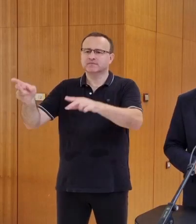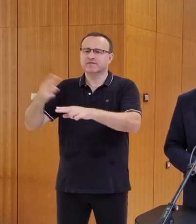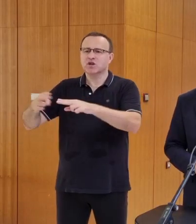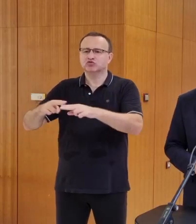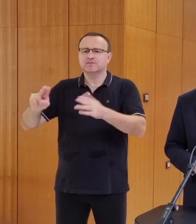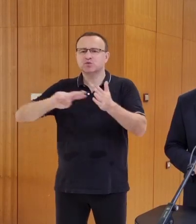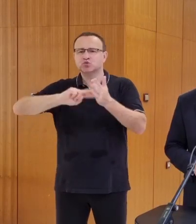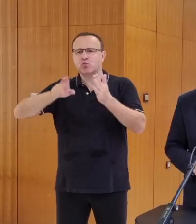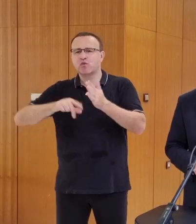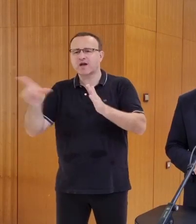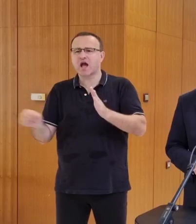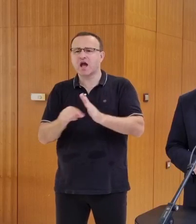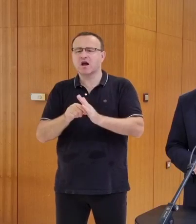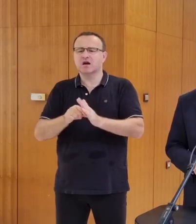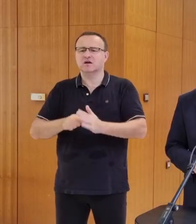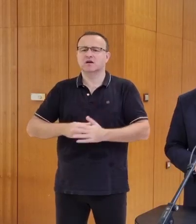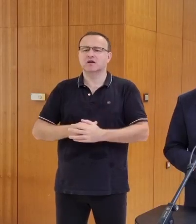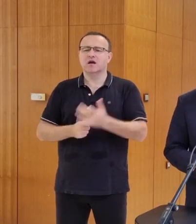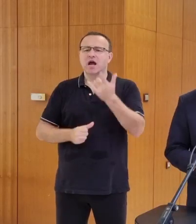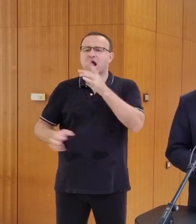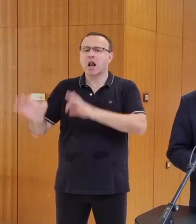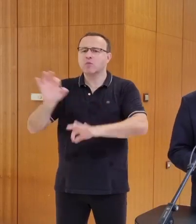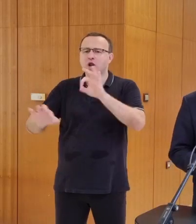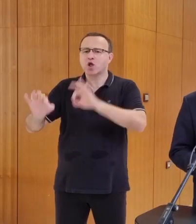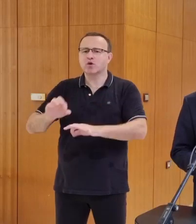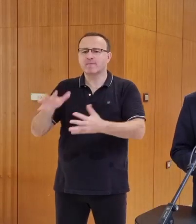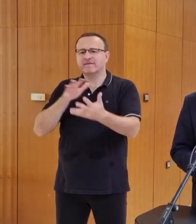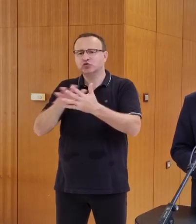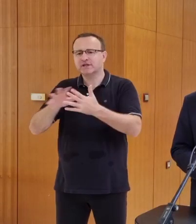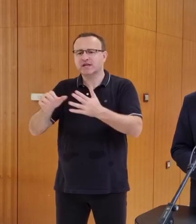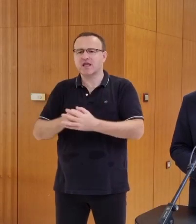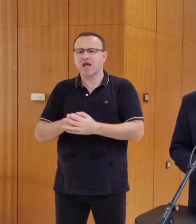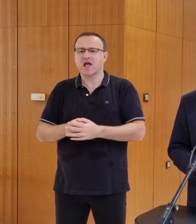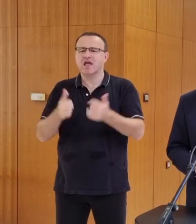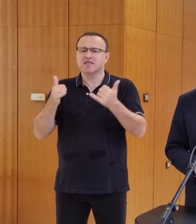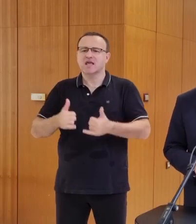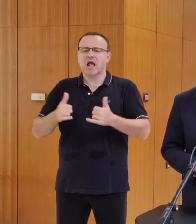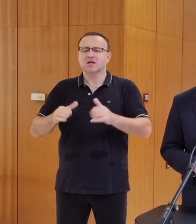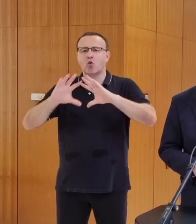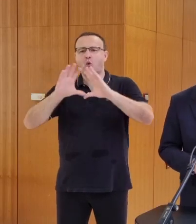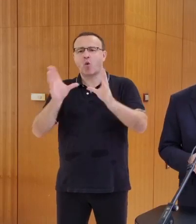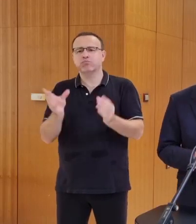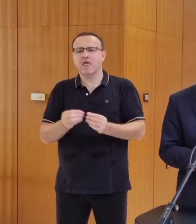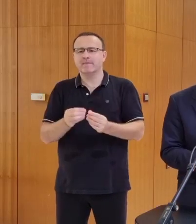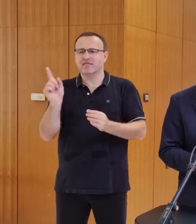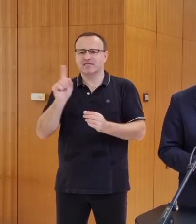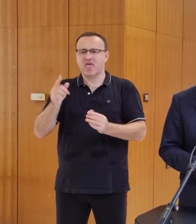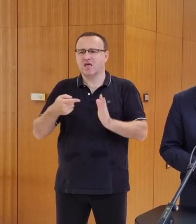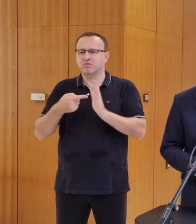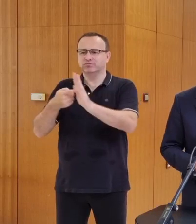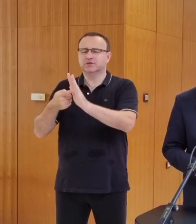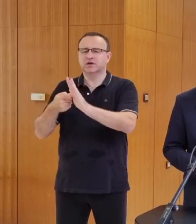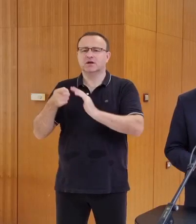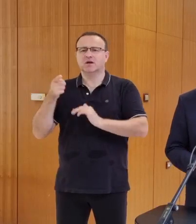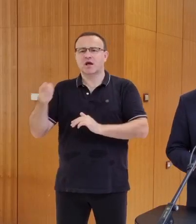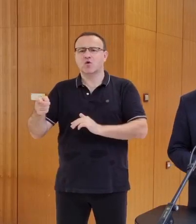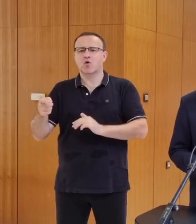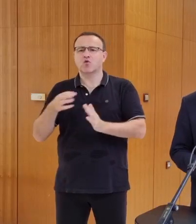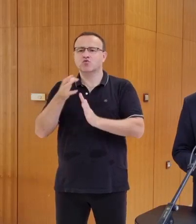objem zazmluvnených laboratórnych vyšetrení už dneska nereflektuje dobu, v ktorej sa nachádzame, čiže post-covidové obdobie, dneska